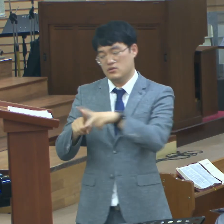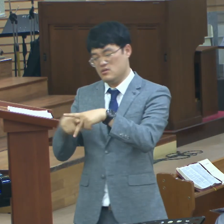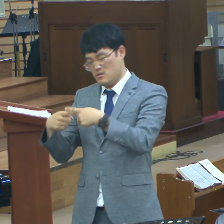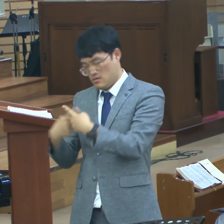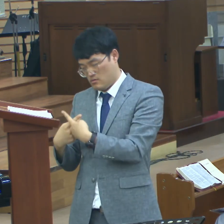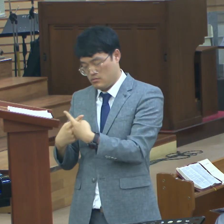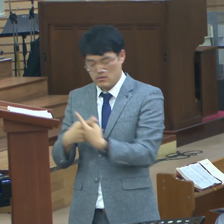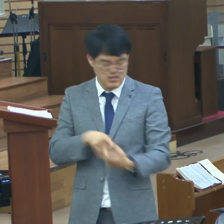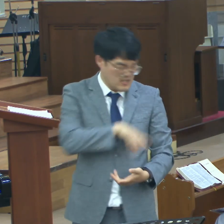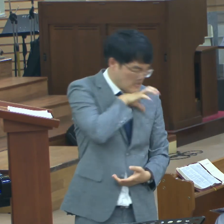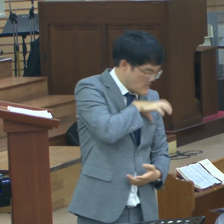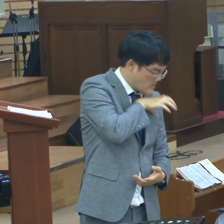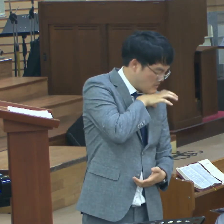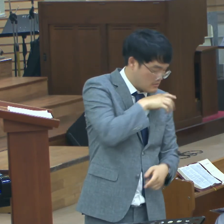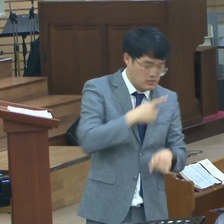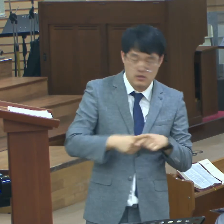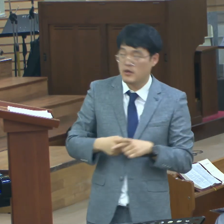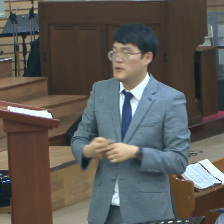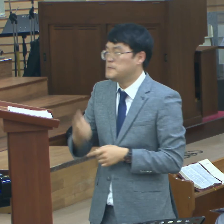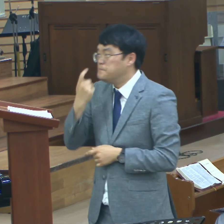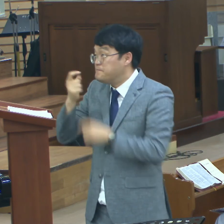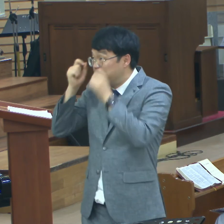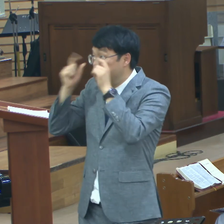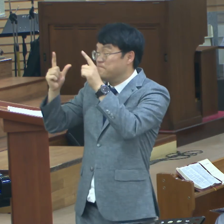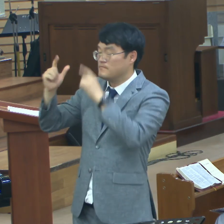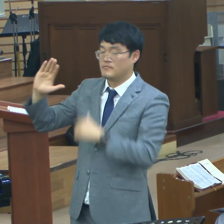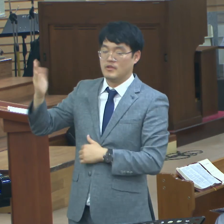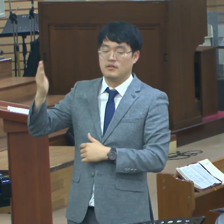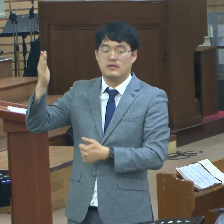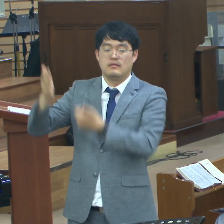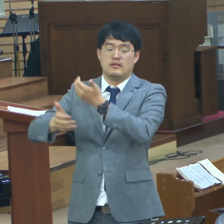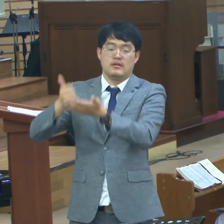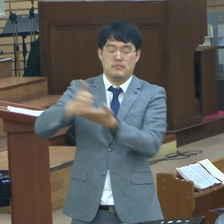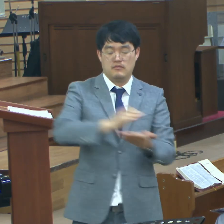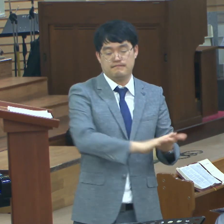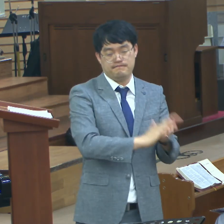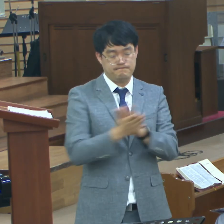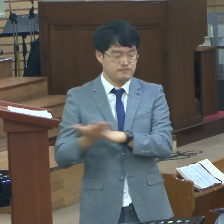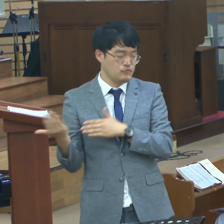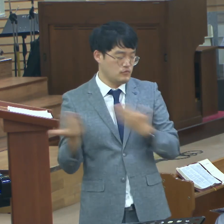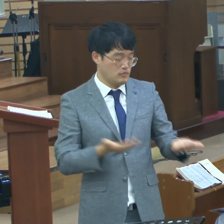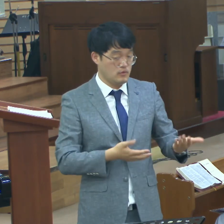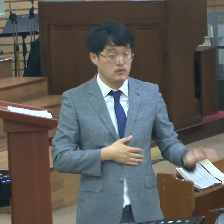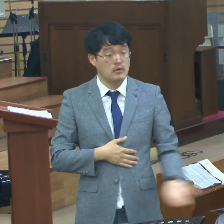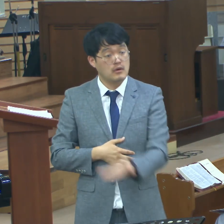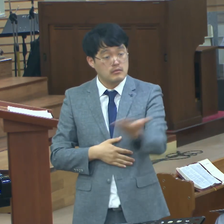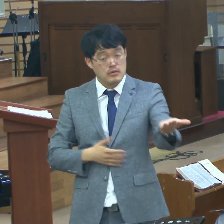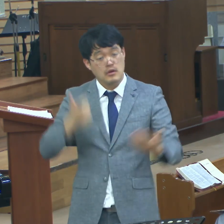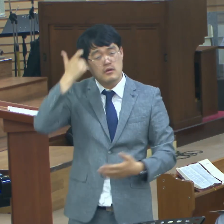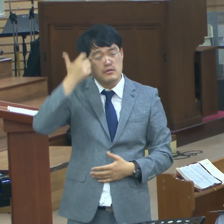하나님은 그렇게 하시는 분이세요. 오늘도 영적으로 헤매지 말고